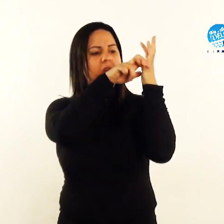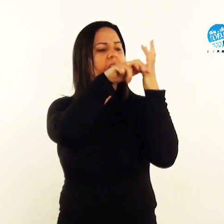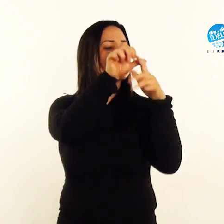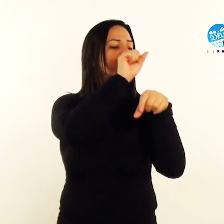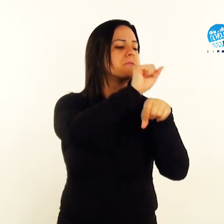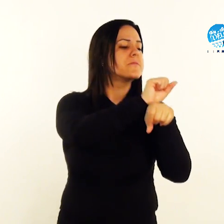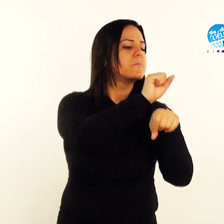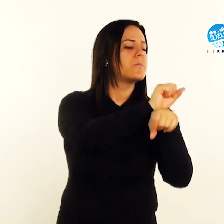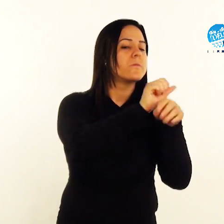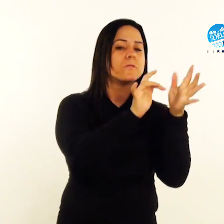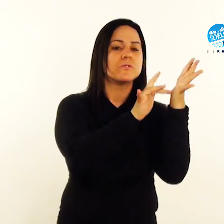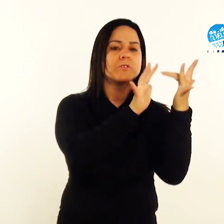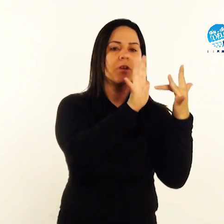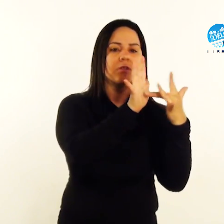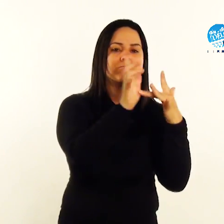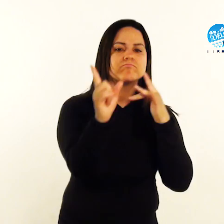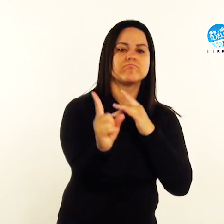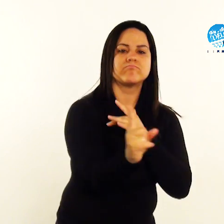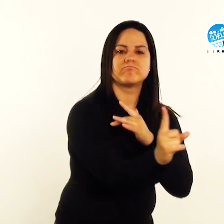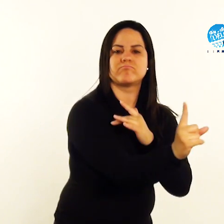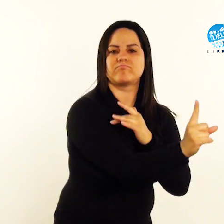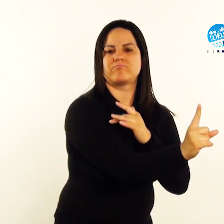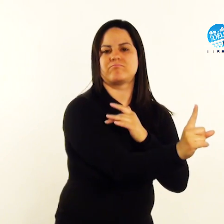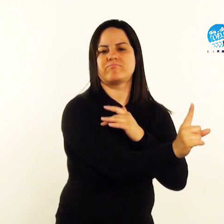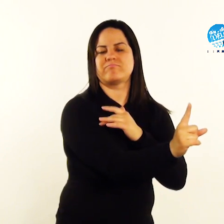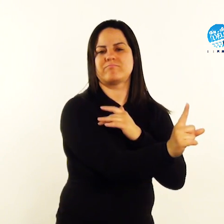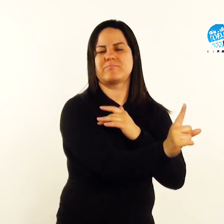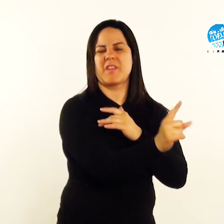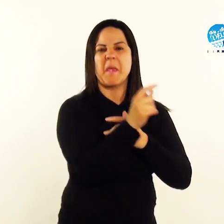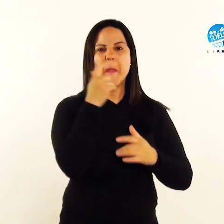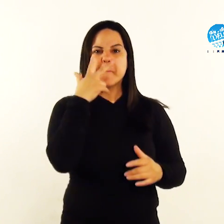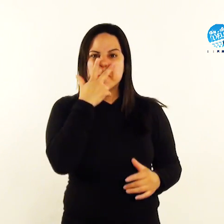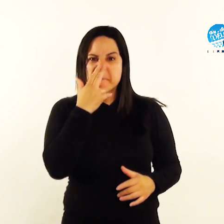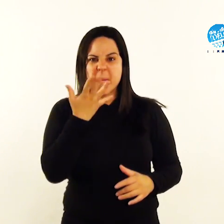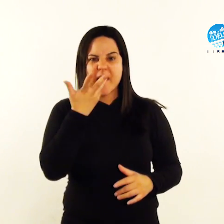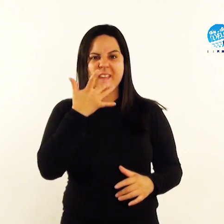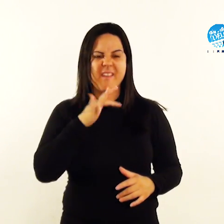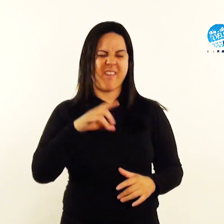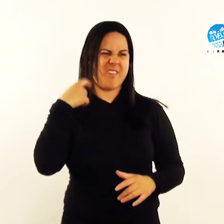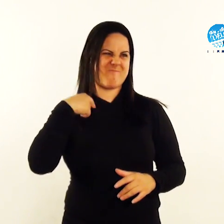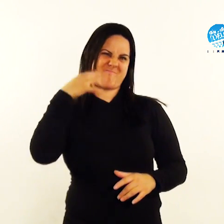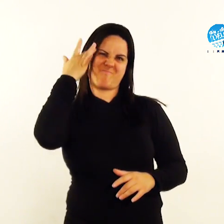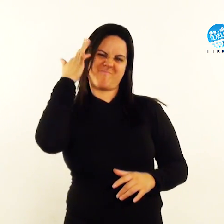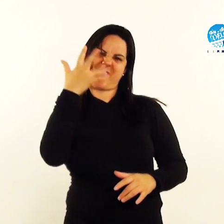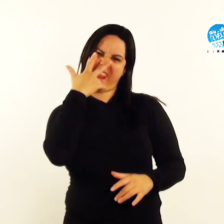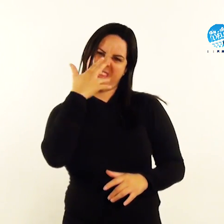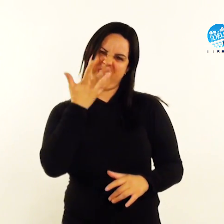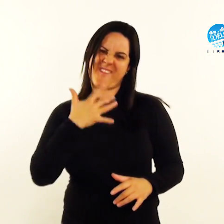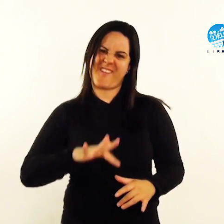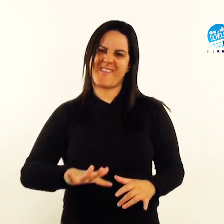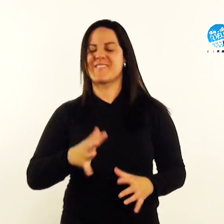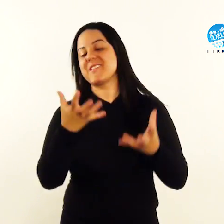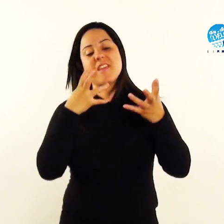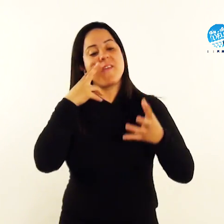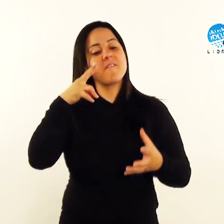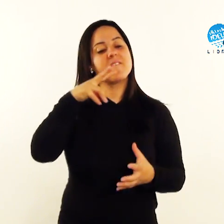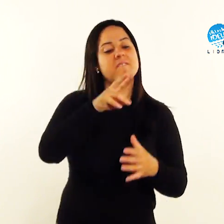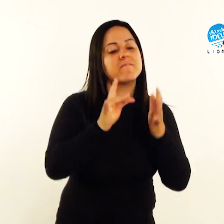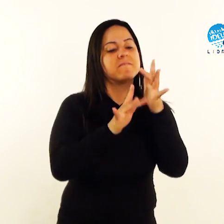Jesus passar. E a ideia que eu tenho é que ele parecia uma criança, querendo ver Jesus